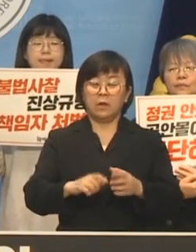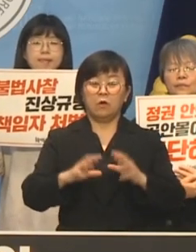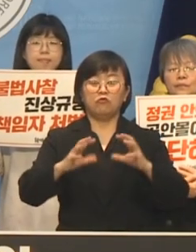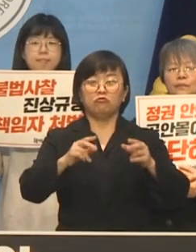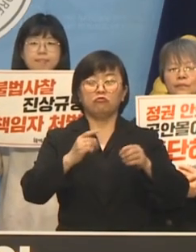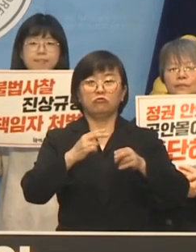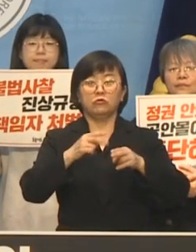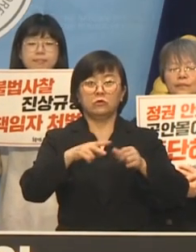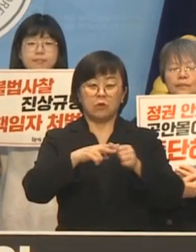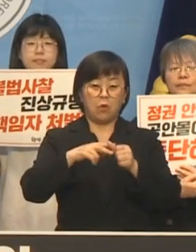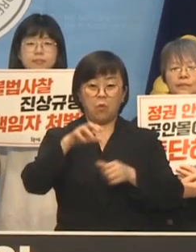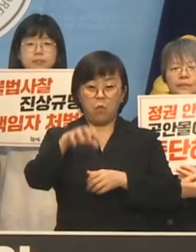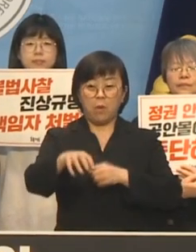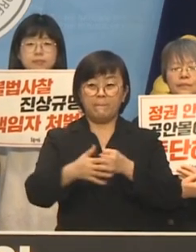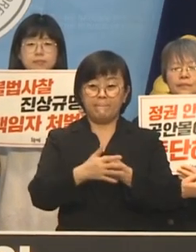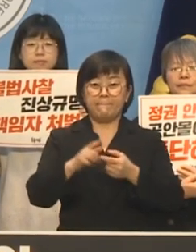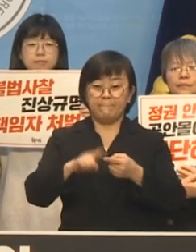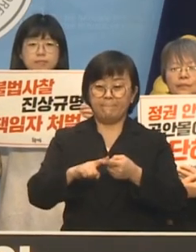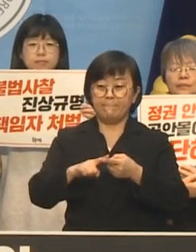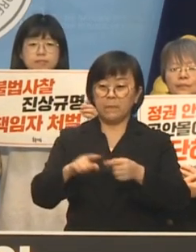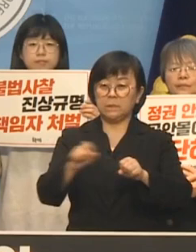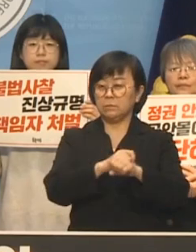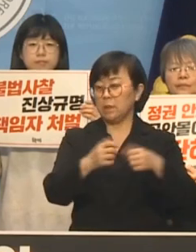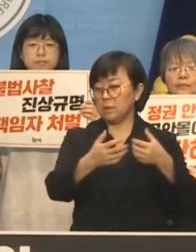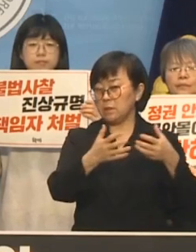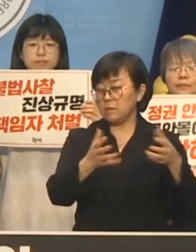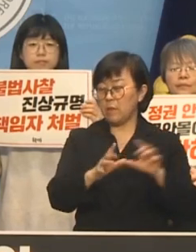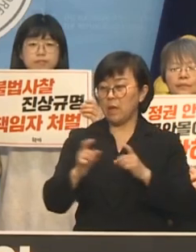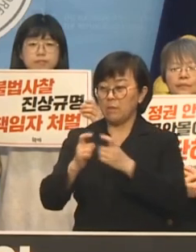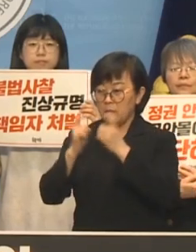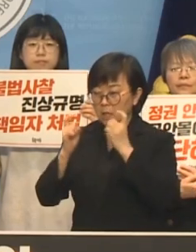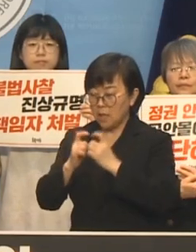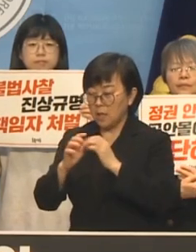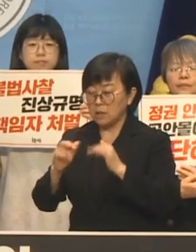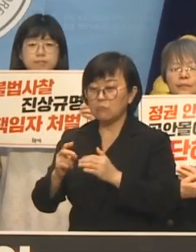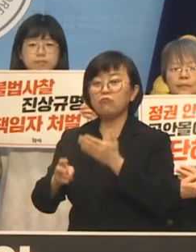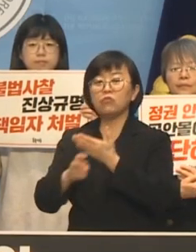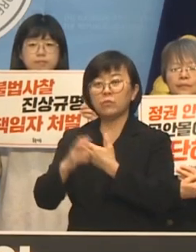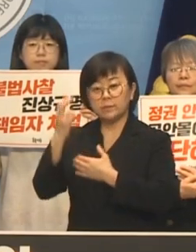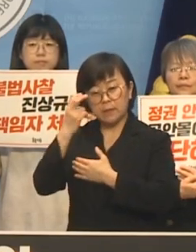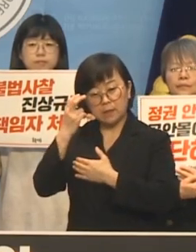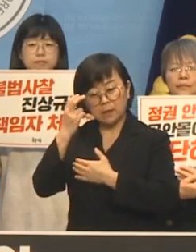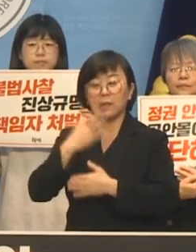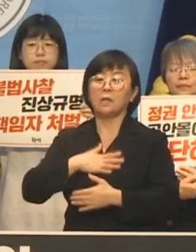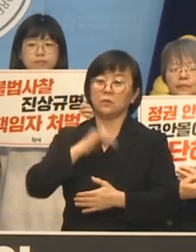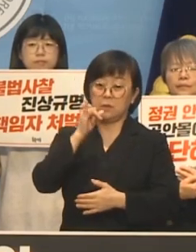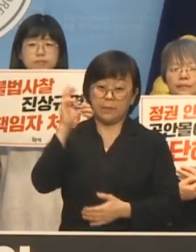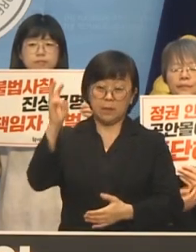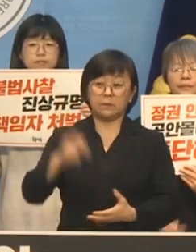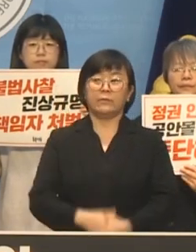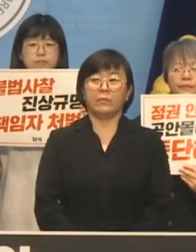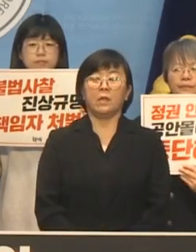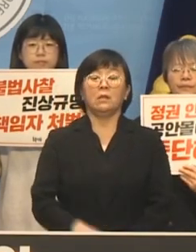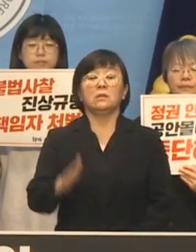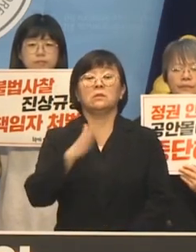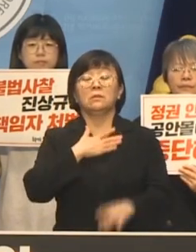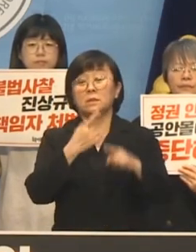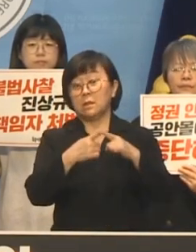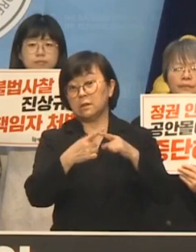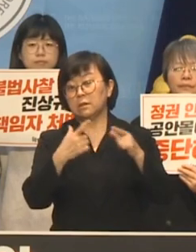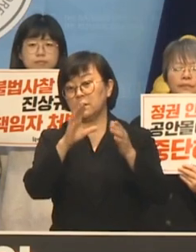국정원 원세훈의 특명팀에 의한 민간인 불법 사찰건 잘 아실 것입니다. 저 역시